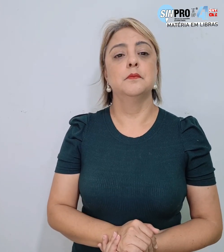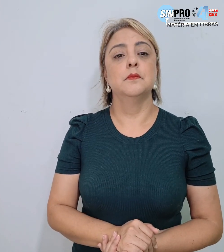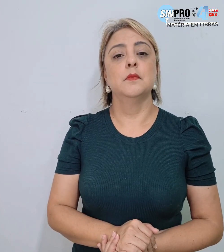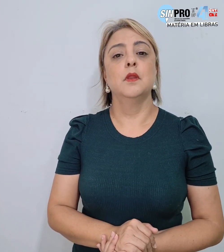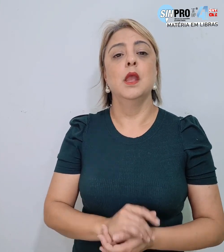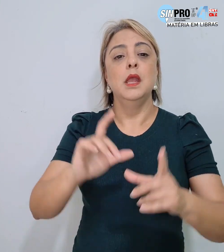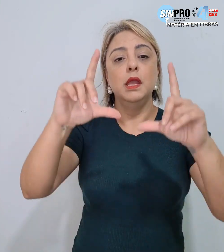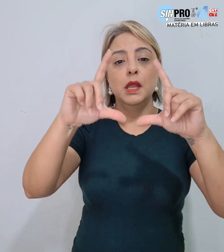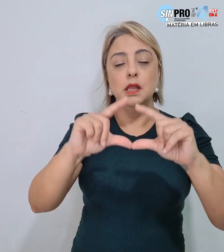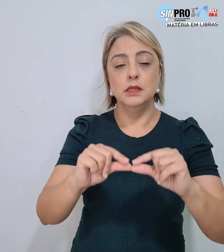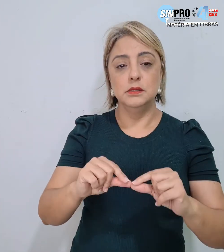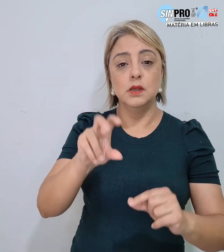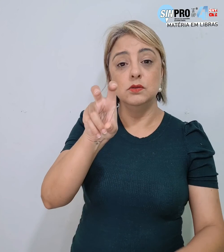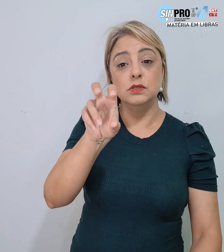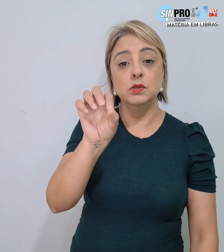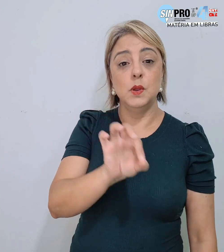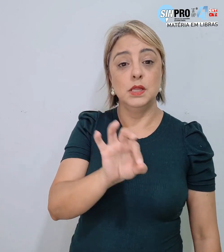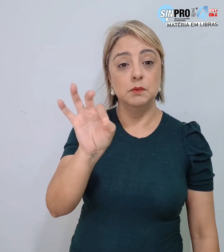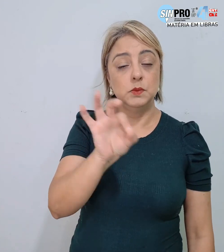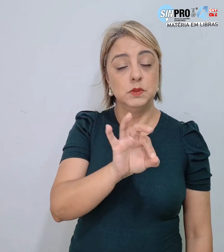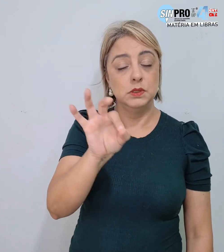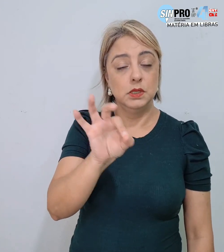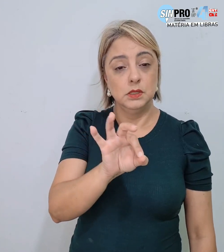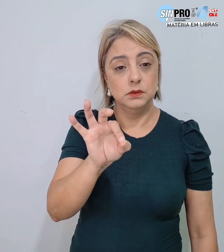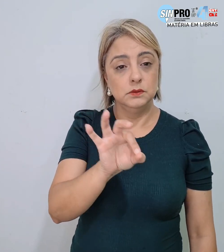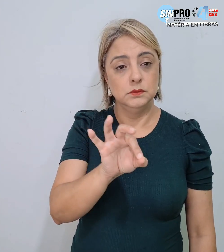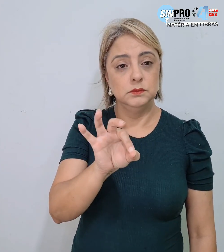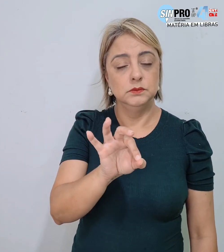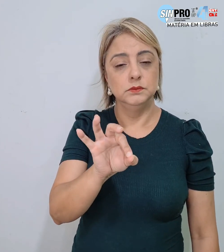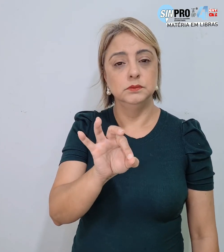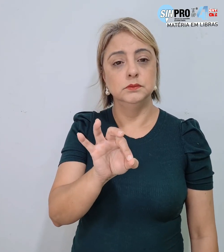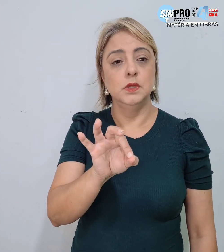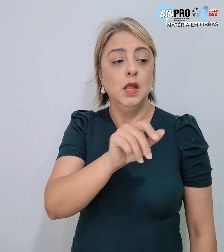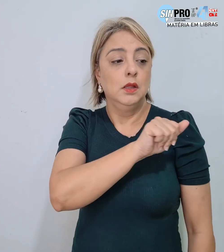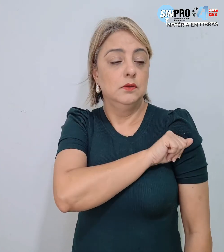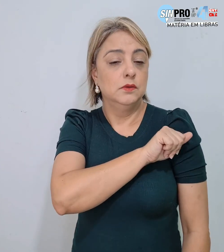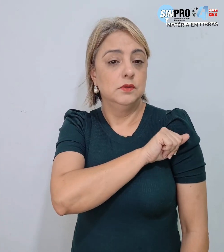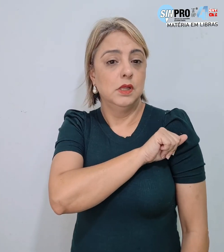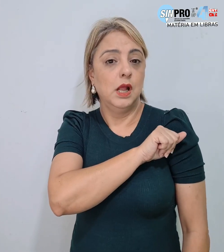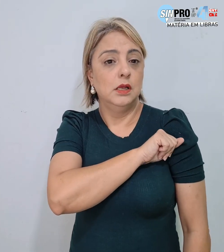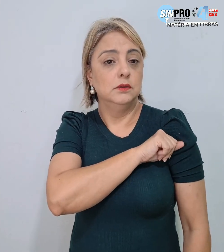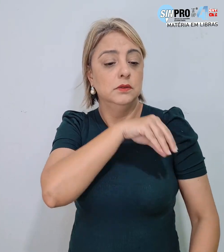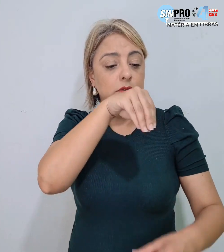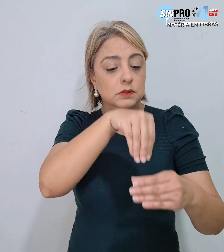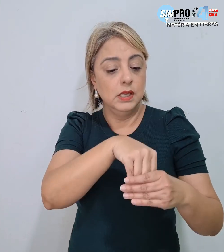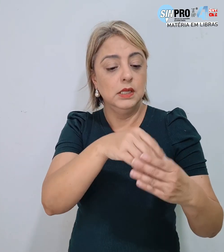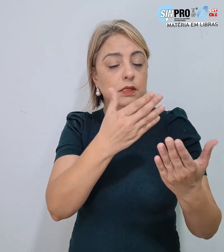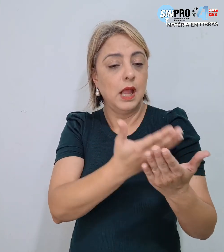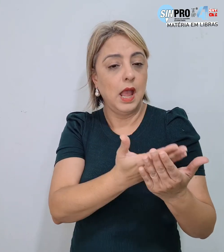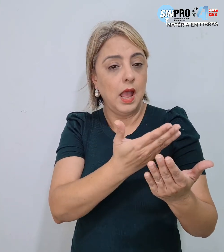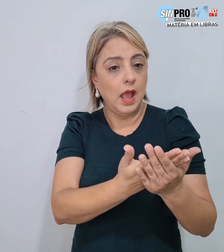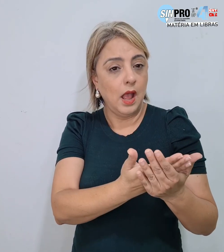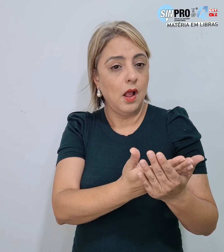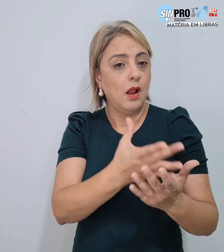o que redução de 50 por cento um dos Estudantes nas aulas presenciais